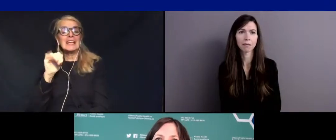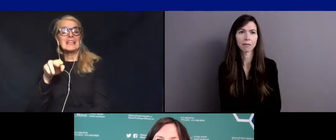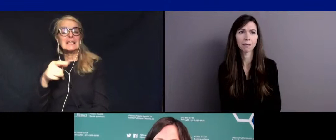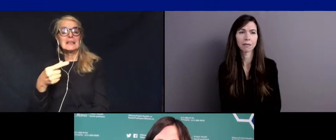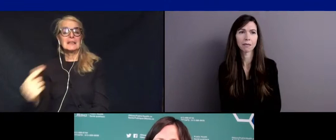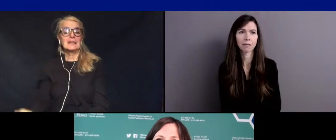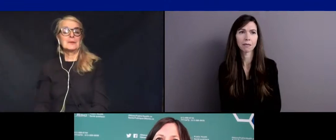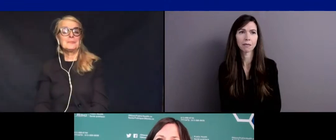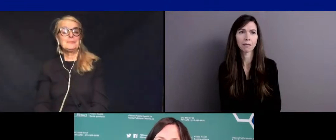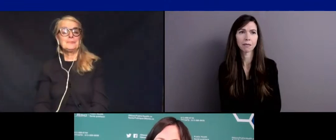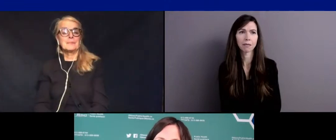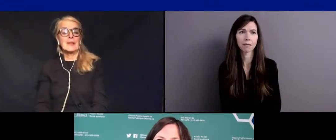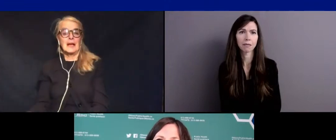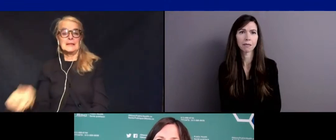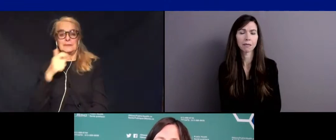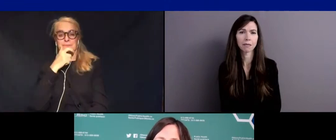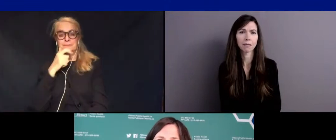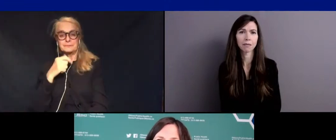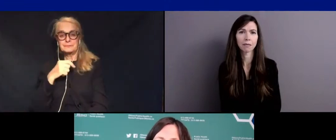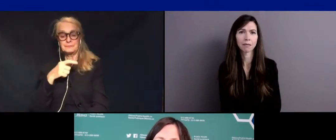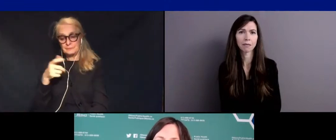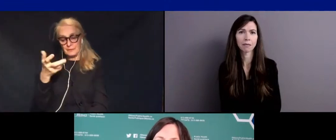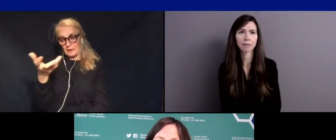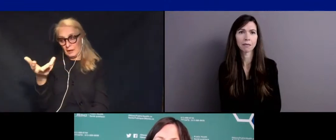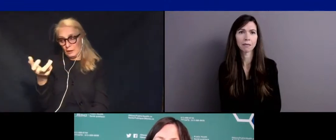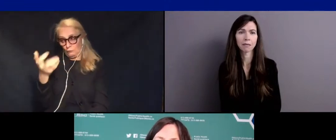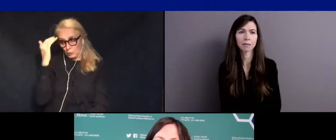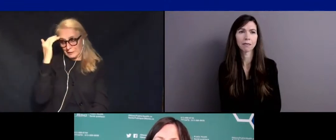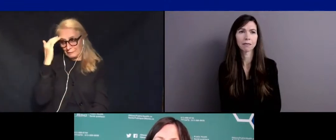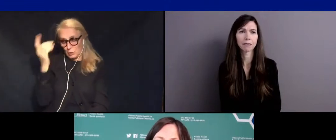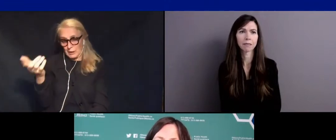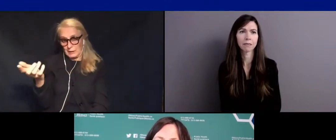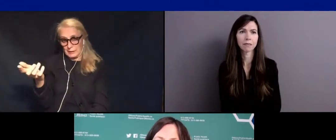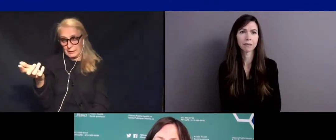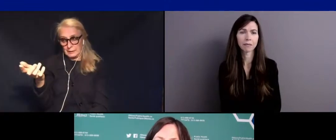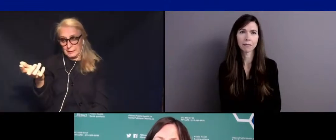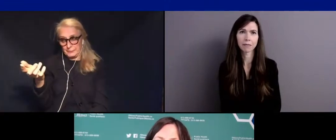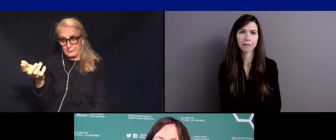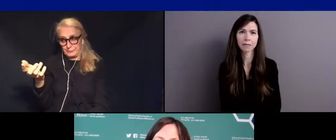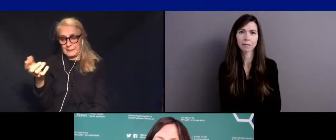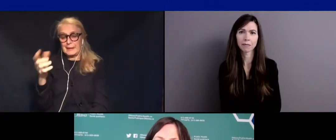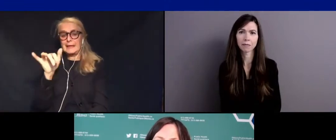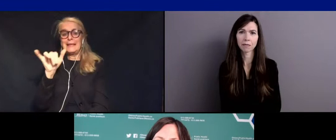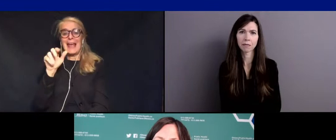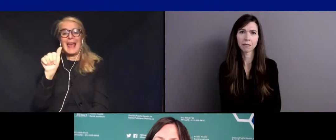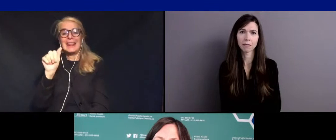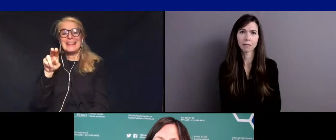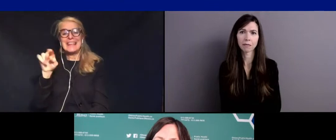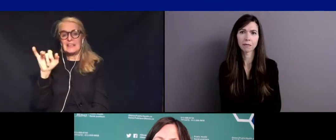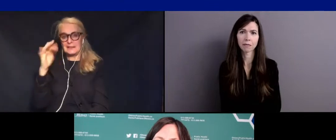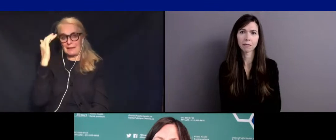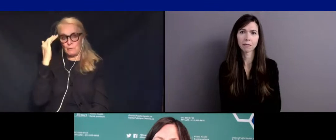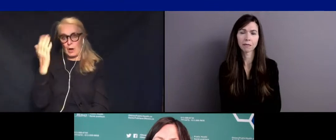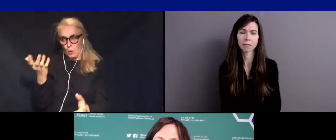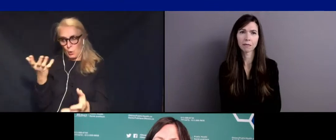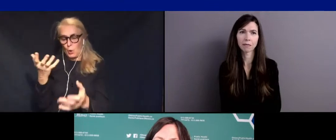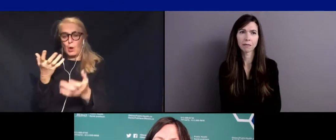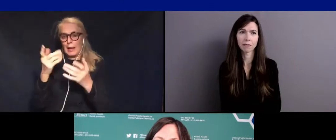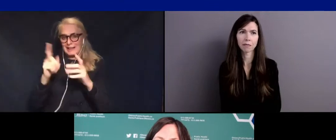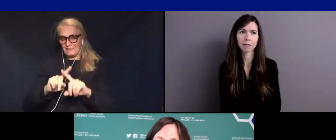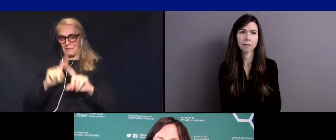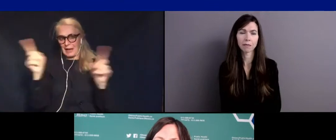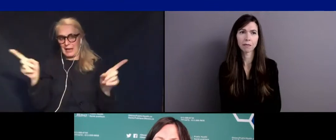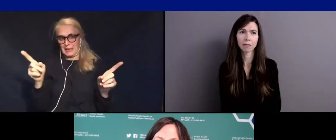hockey. En fait, ce que vous cherchez, Yannick, c'est la différence entre la mise en